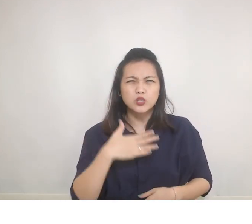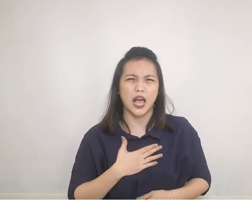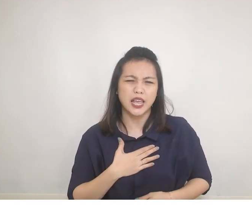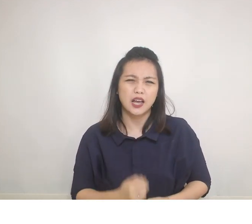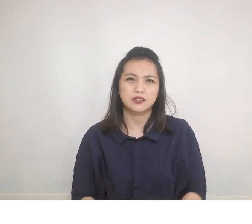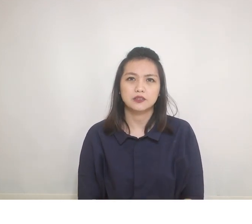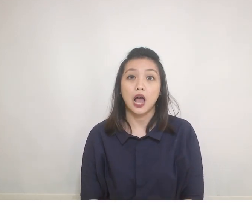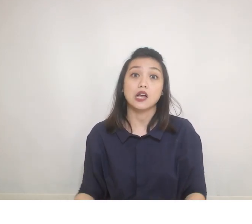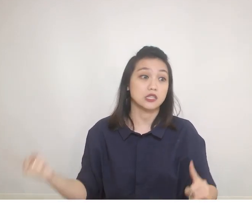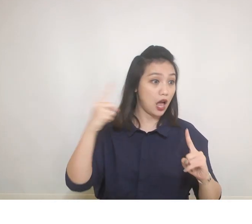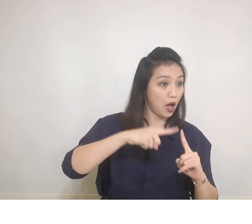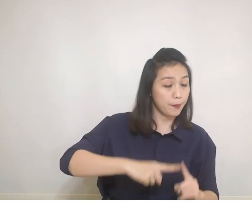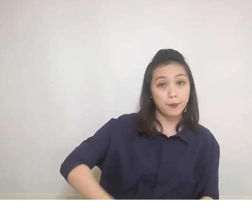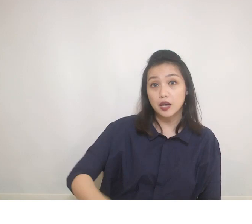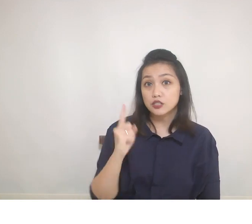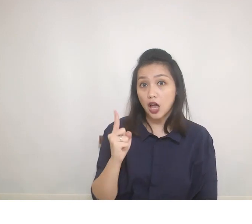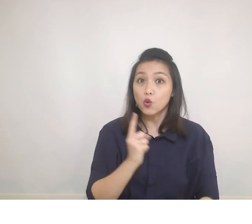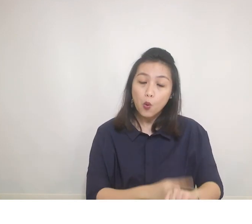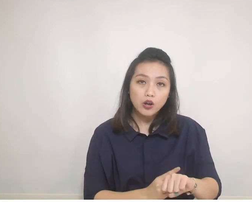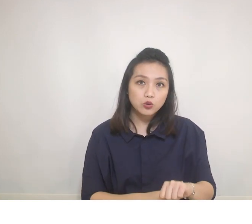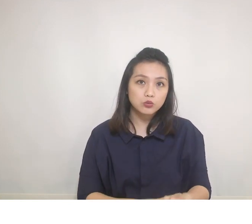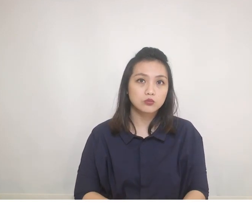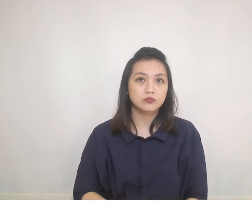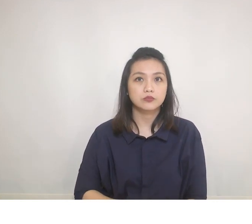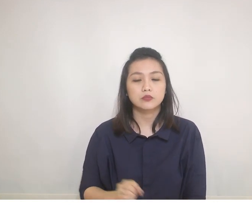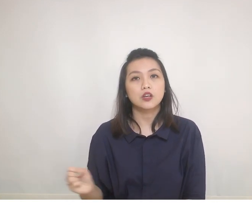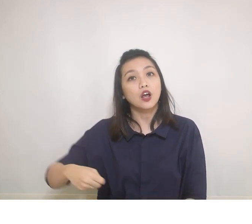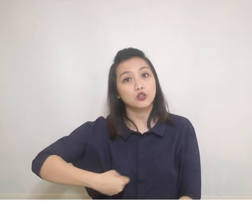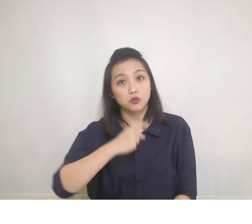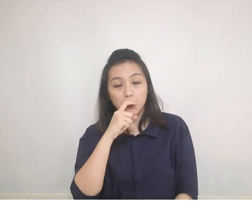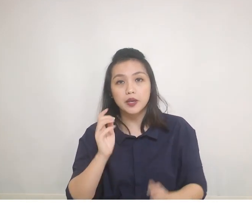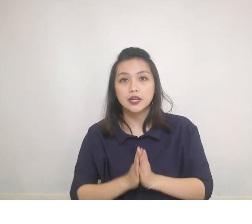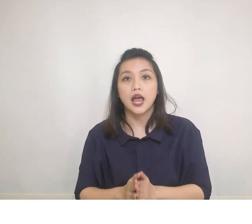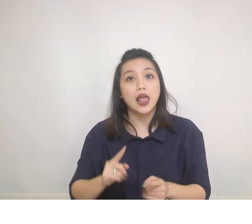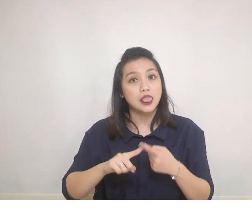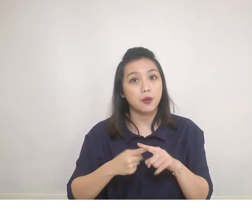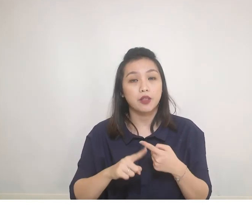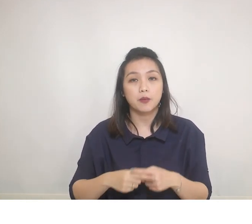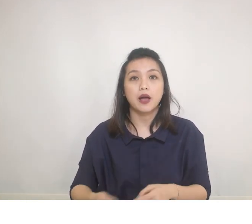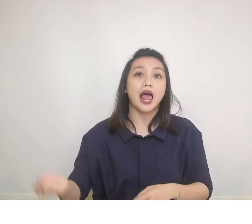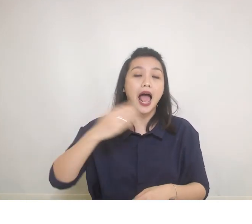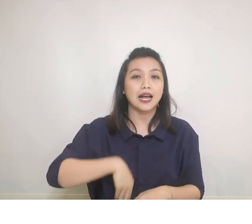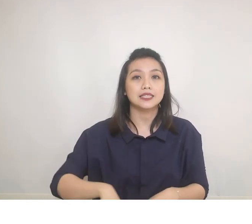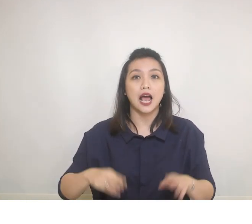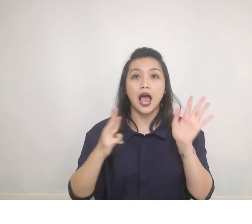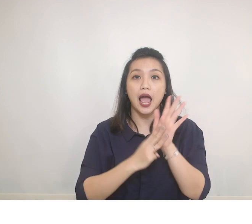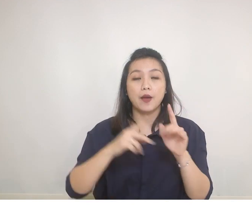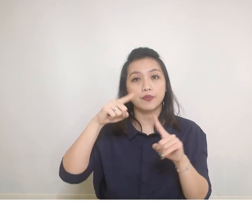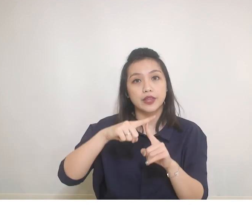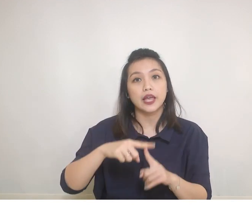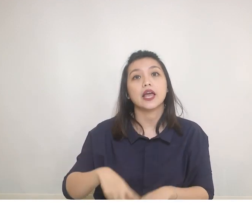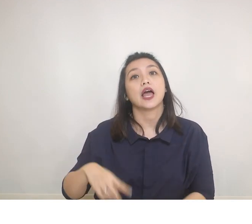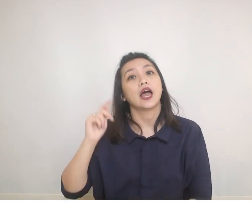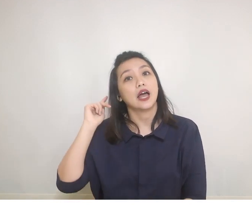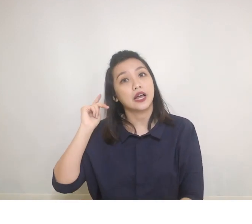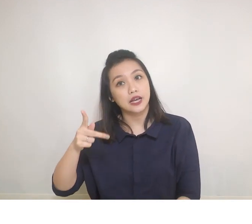Malah habis uang. Jadi rasa aman saya itu benar-benar dulu di pekerjaan saya. Nah, ketika saya jadi terpilih